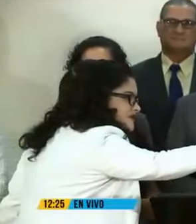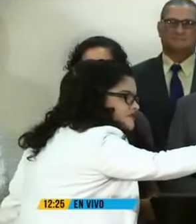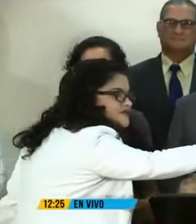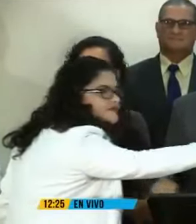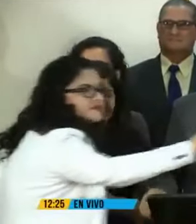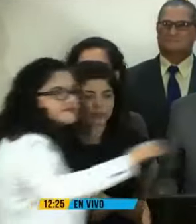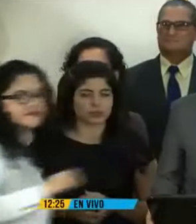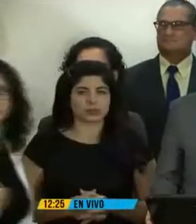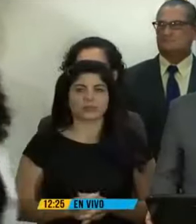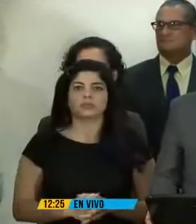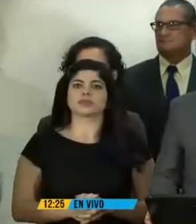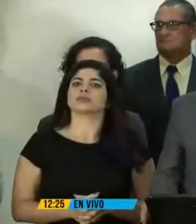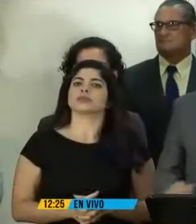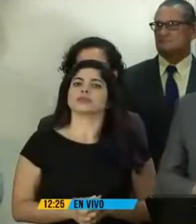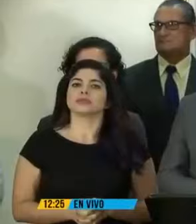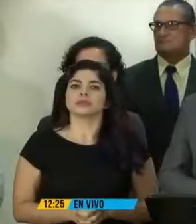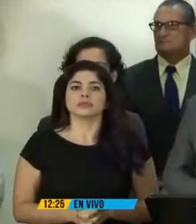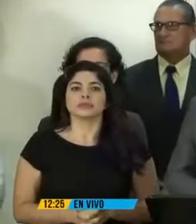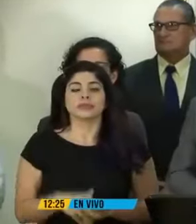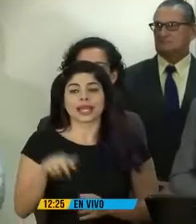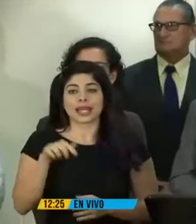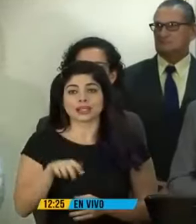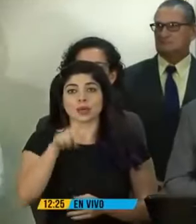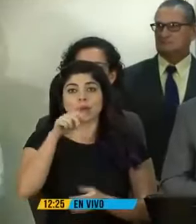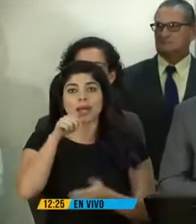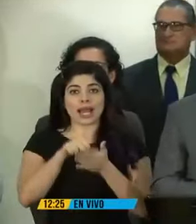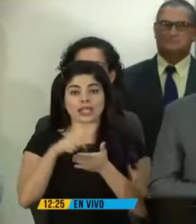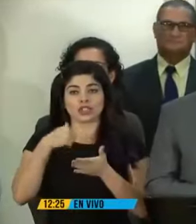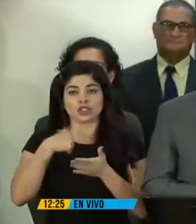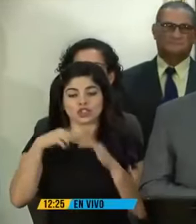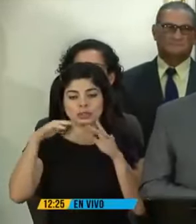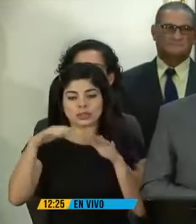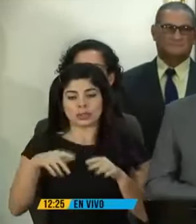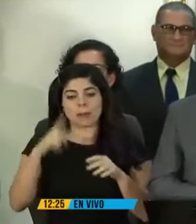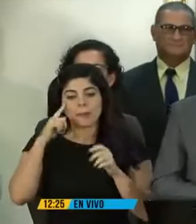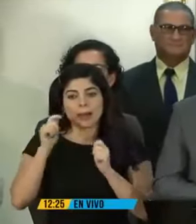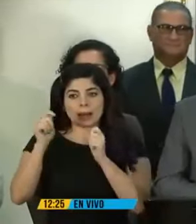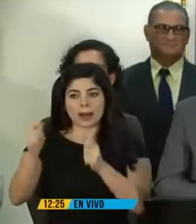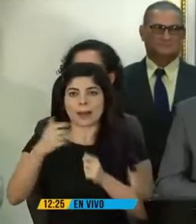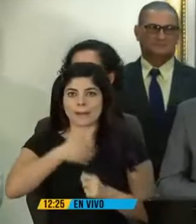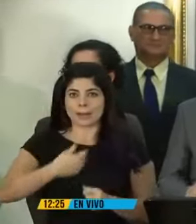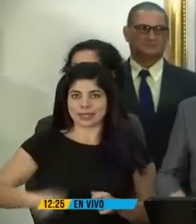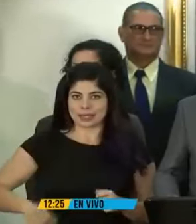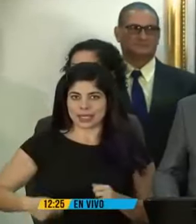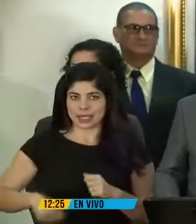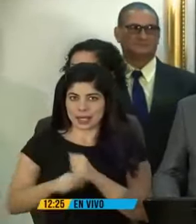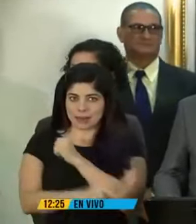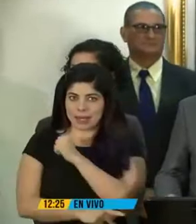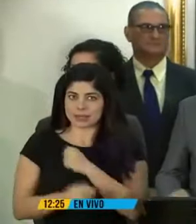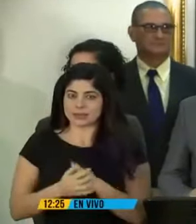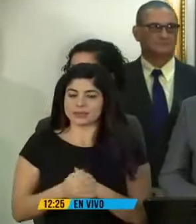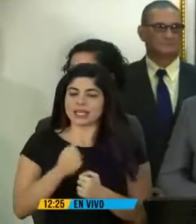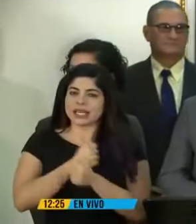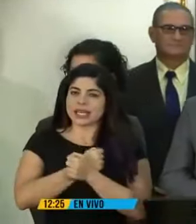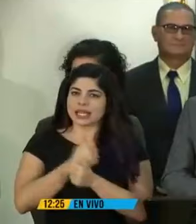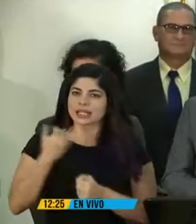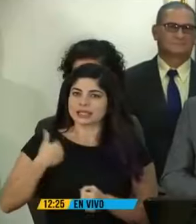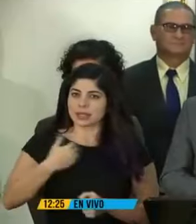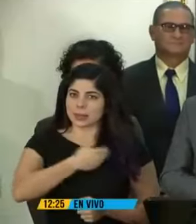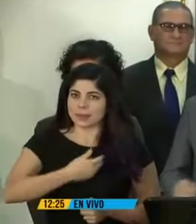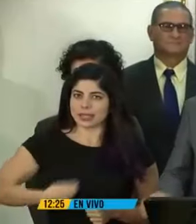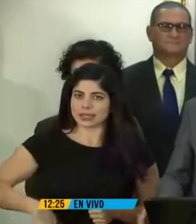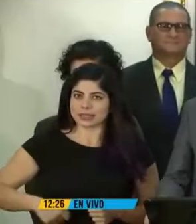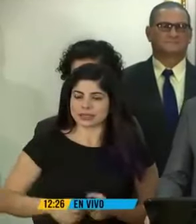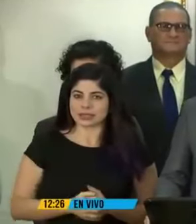Claro que sí. Esta es una carta que he dirigido al señor presidente de la República. Estimado señor presidente, don